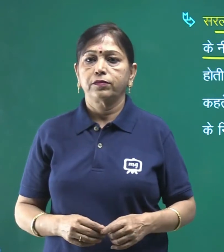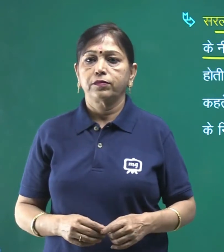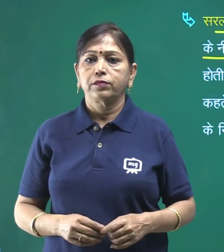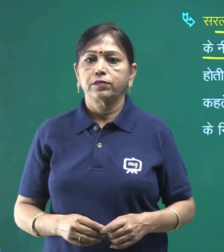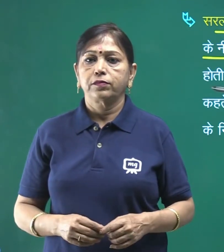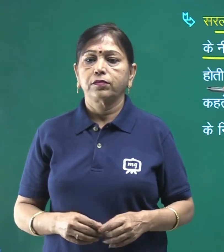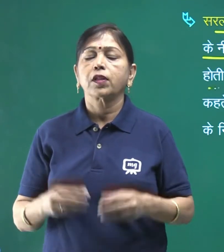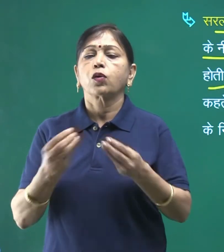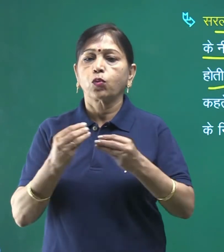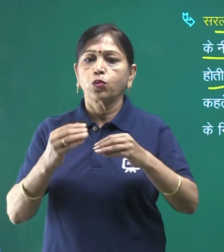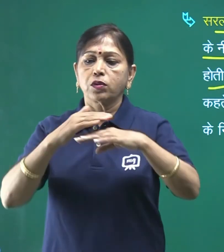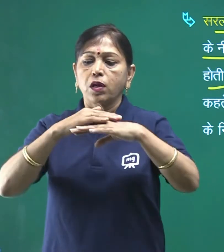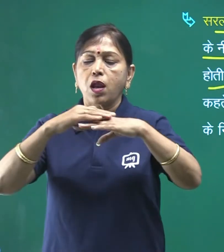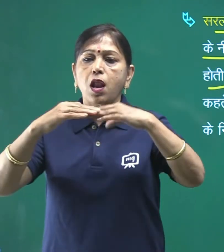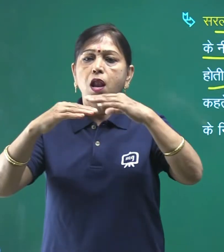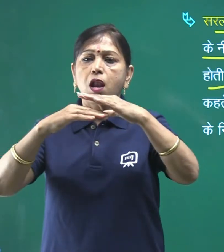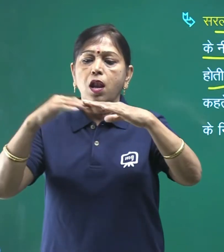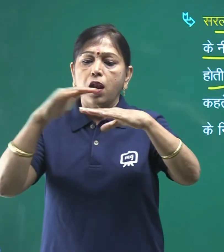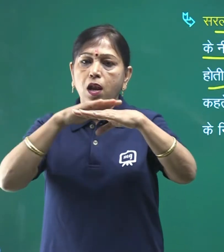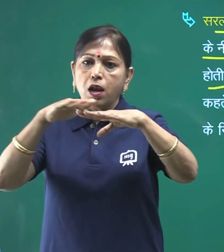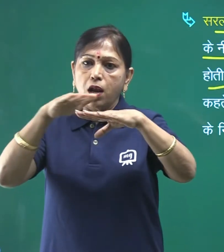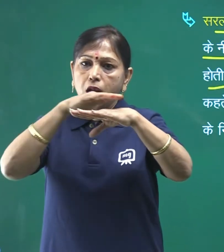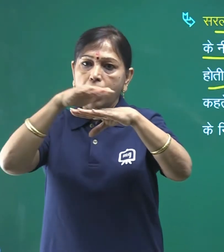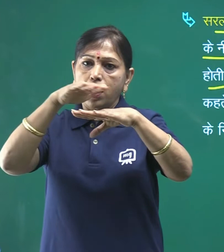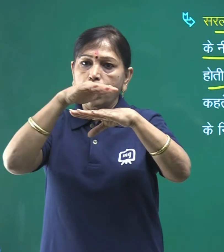कुछ परतें होती है